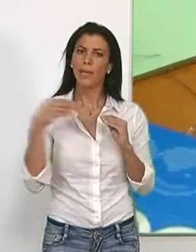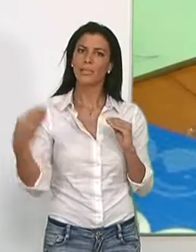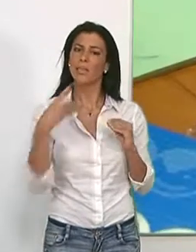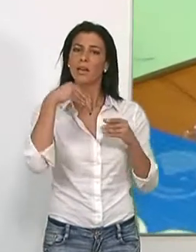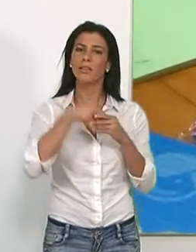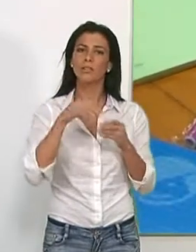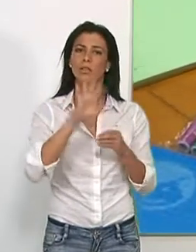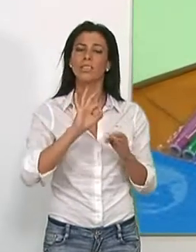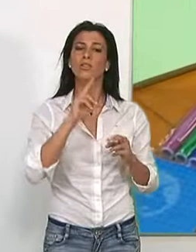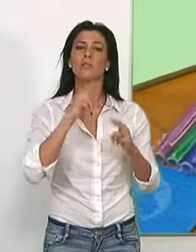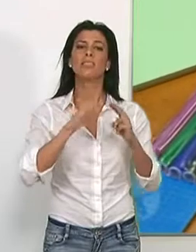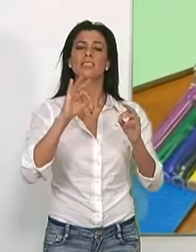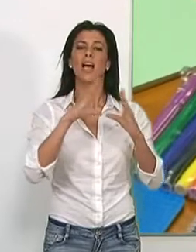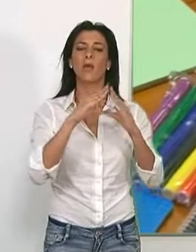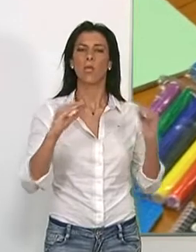material en Andalucía oriental